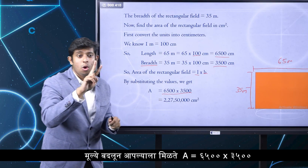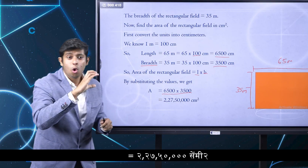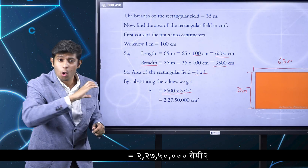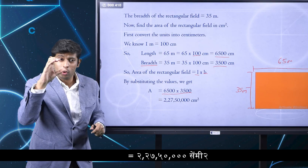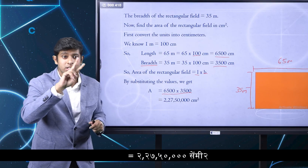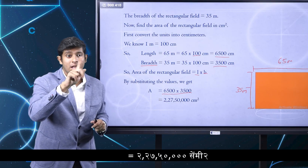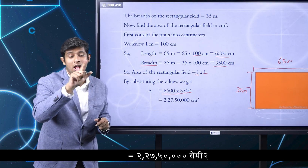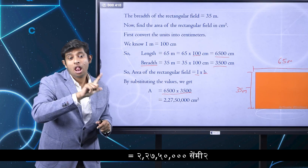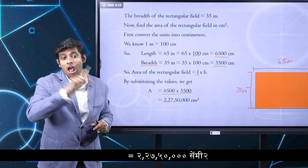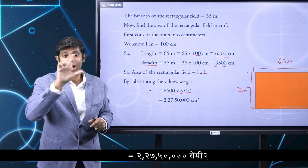इज इक्वल टू